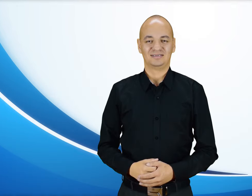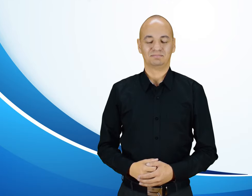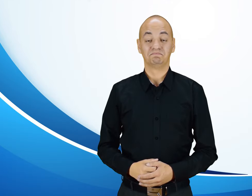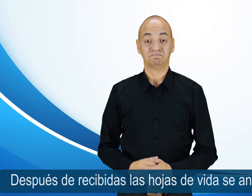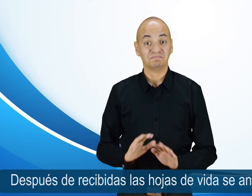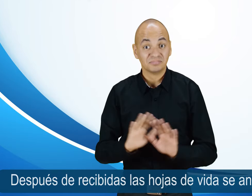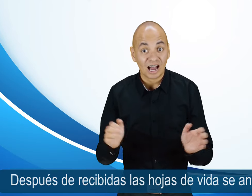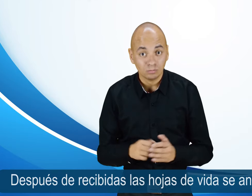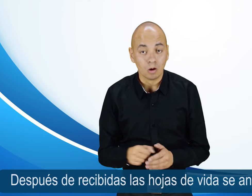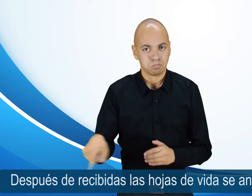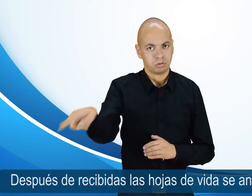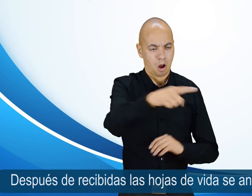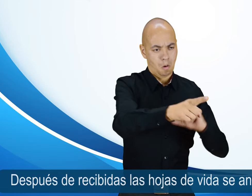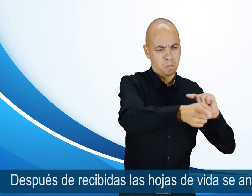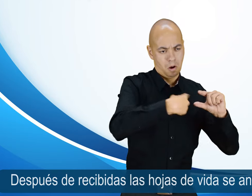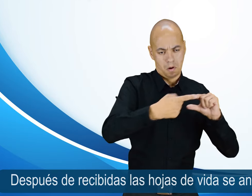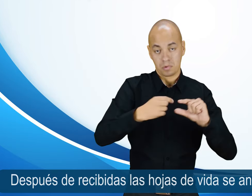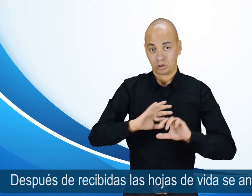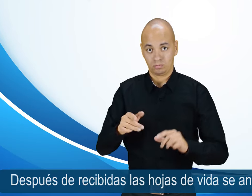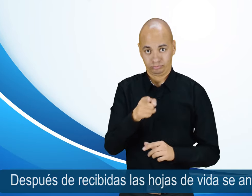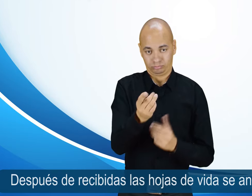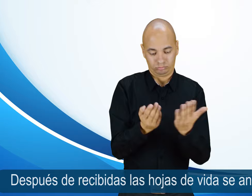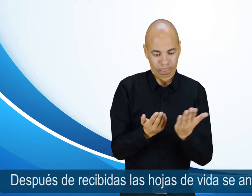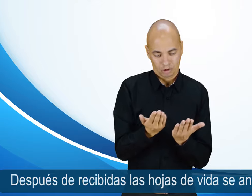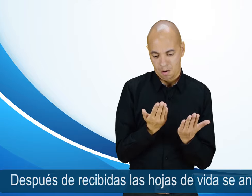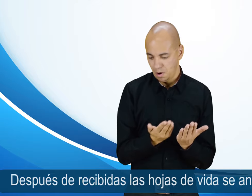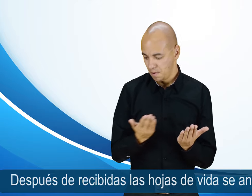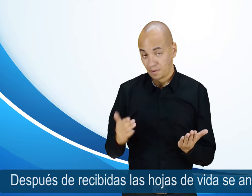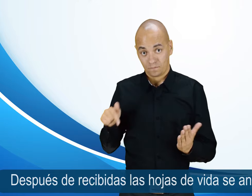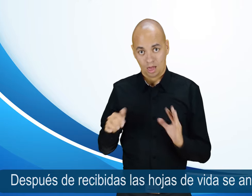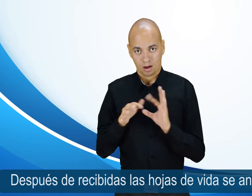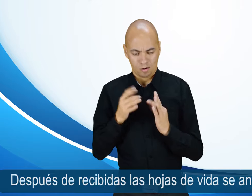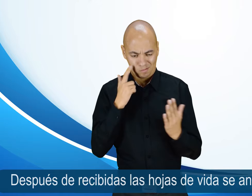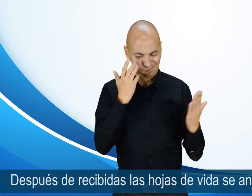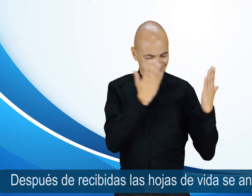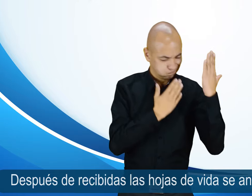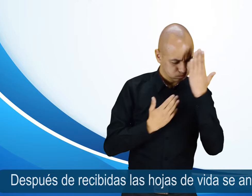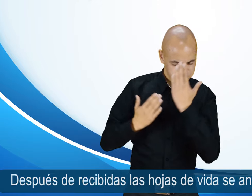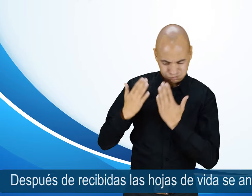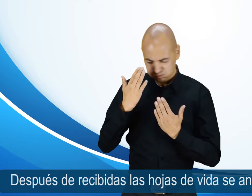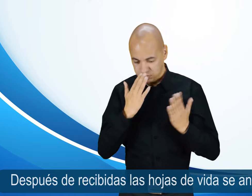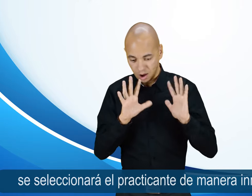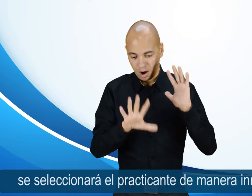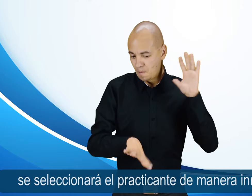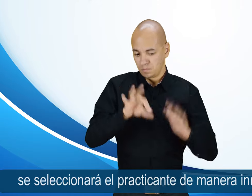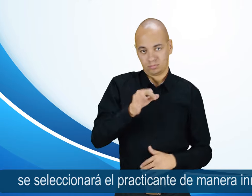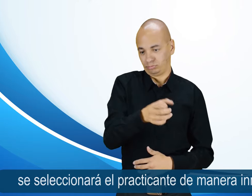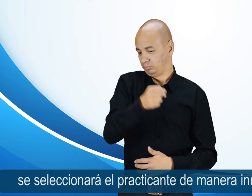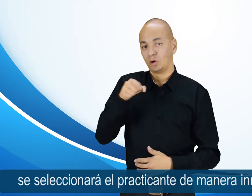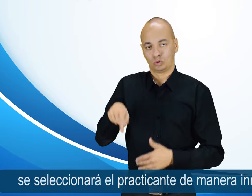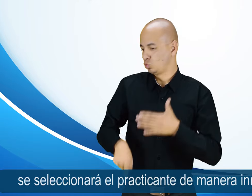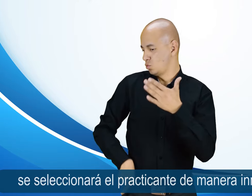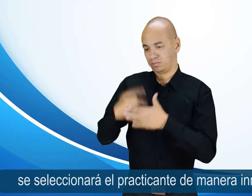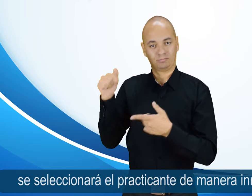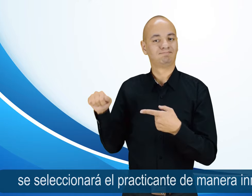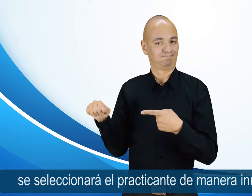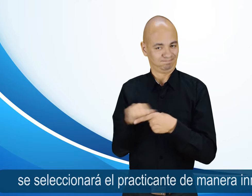después de recibir a las hojas de vida se analizarán y se seleccionará el practicante de manera